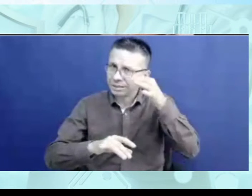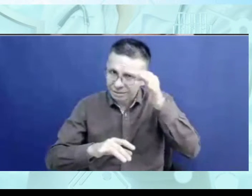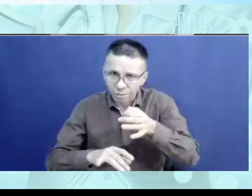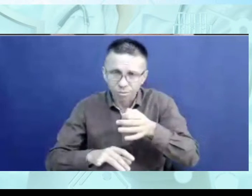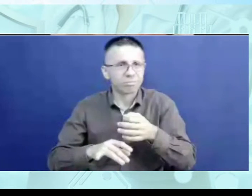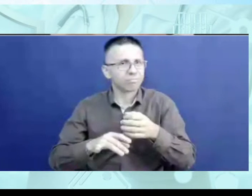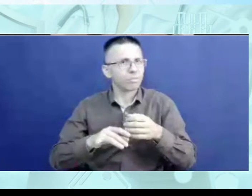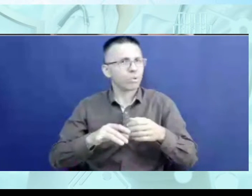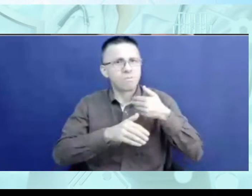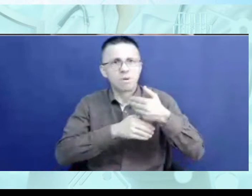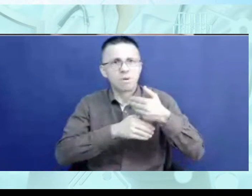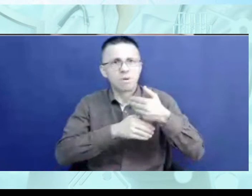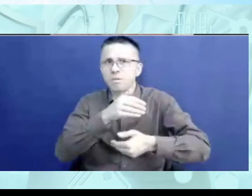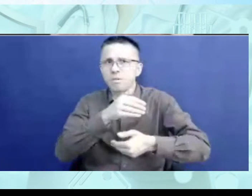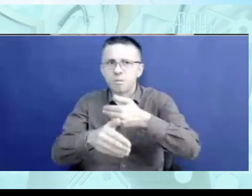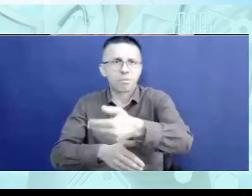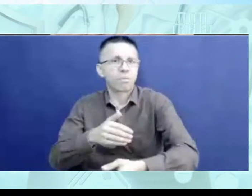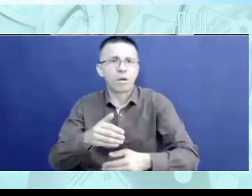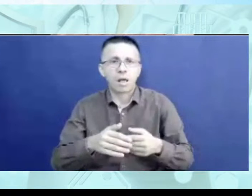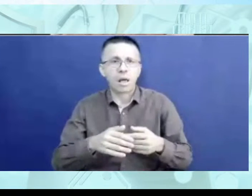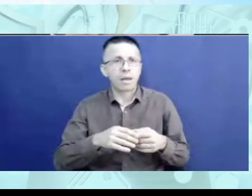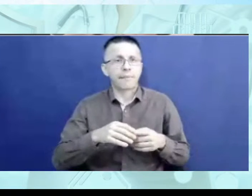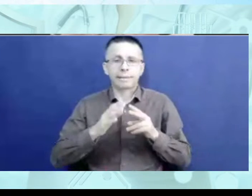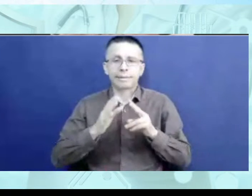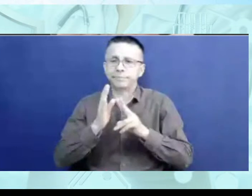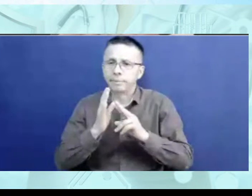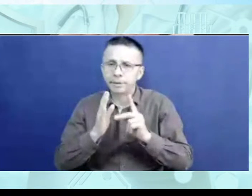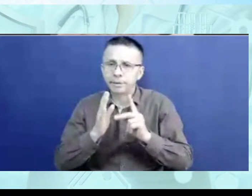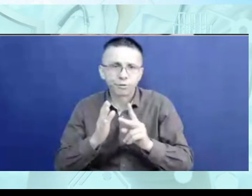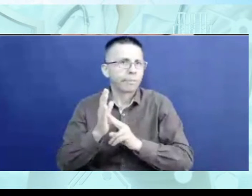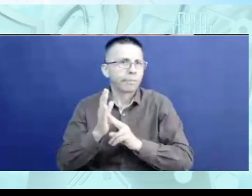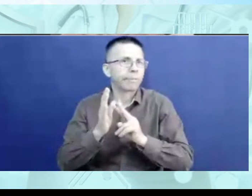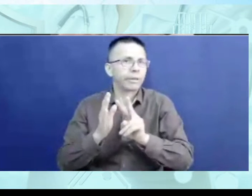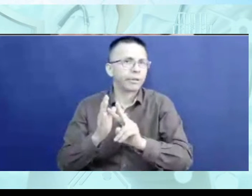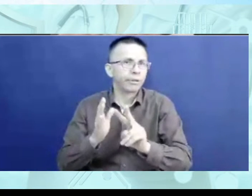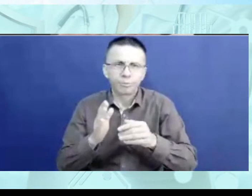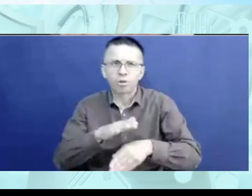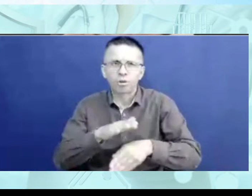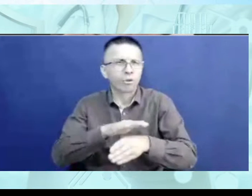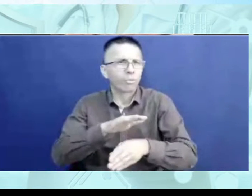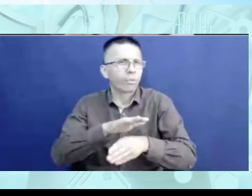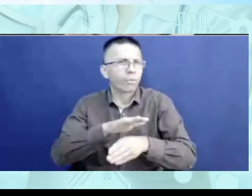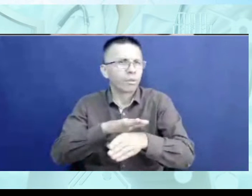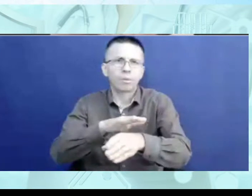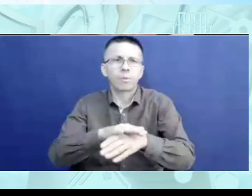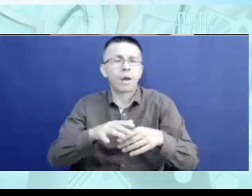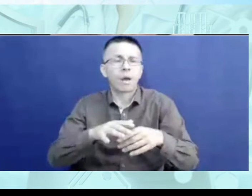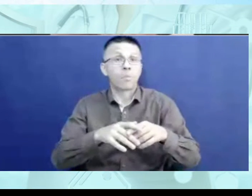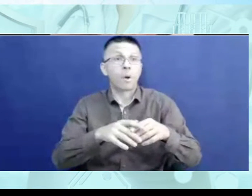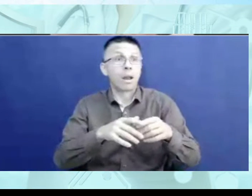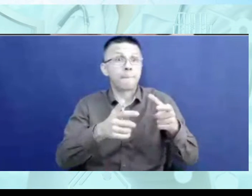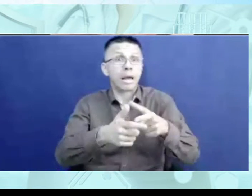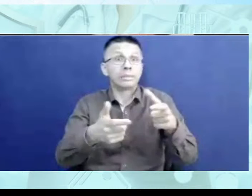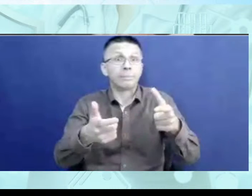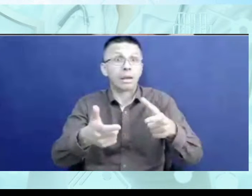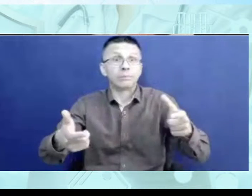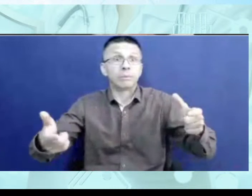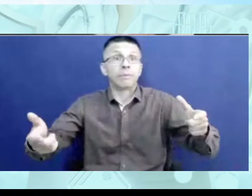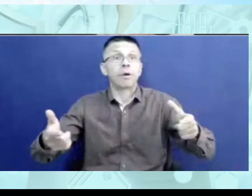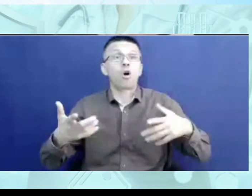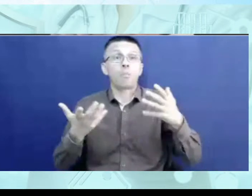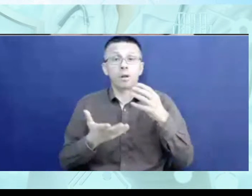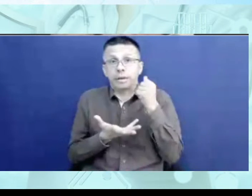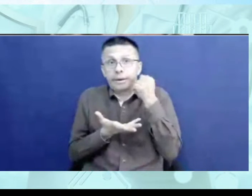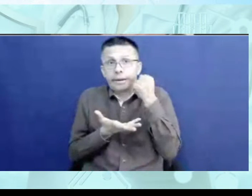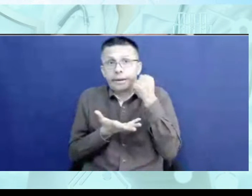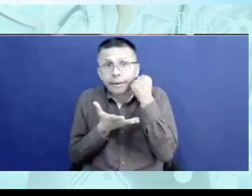lograr continuar en nuestros años venideros, porque tenemos que ir de manera progresiva aumentando esta cobertura, con así recursos es. Propios,